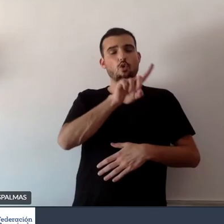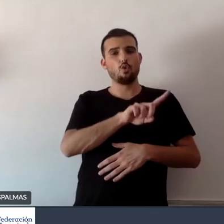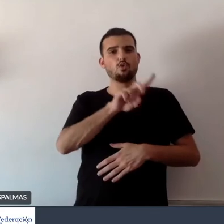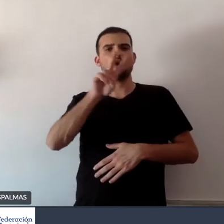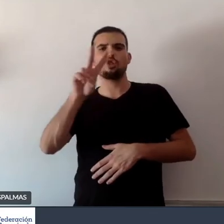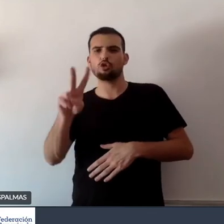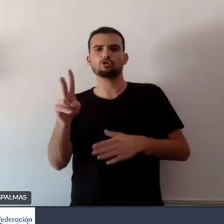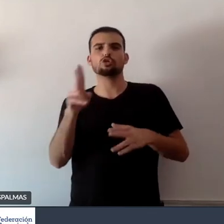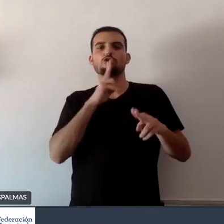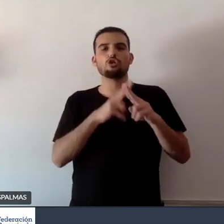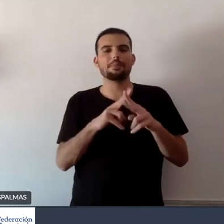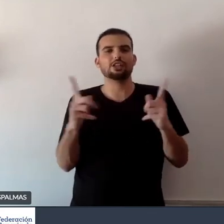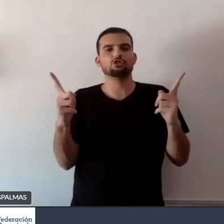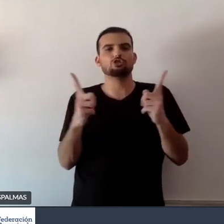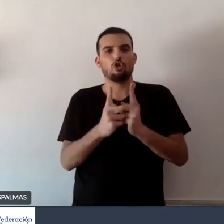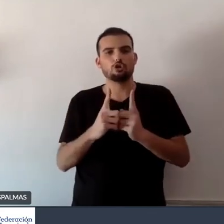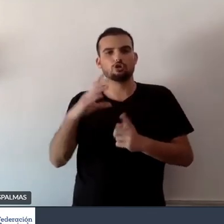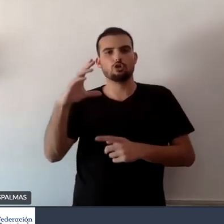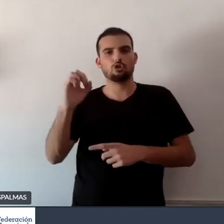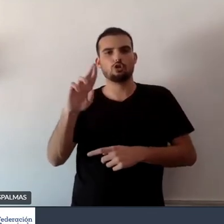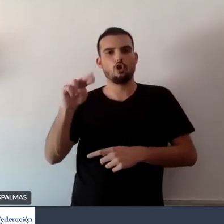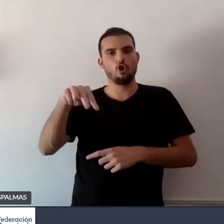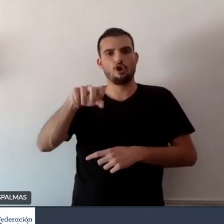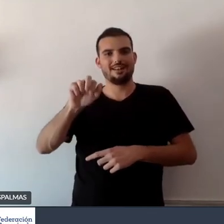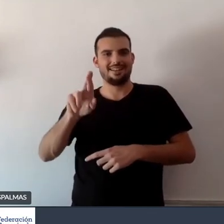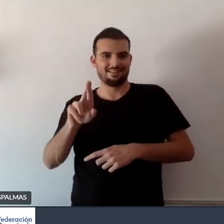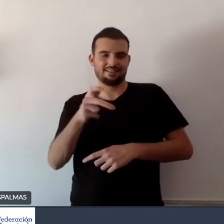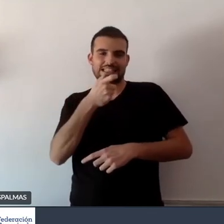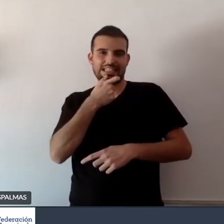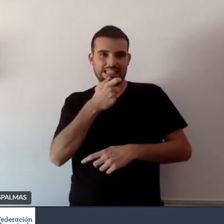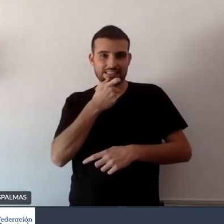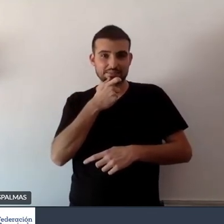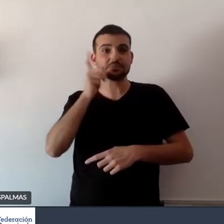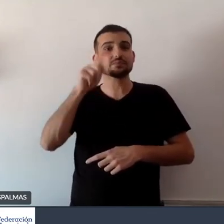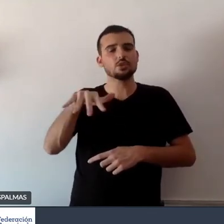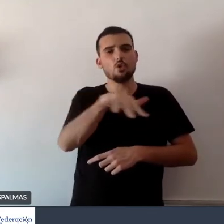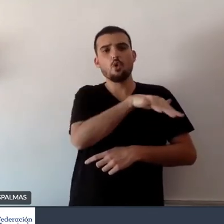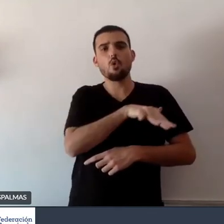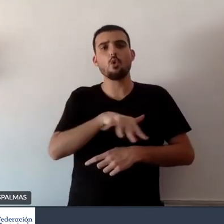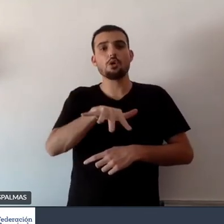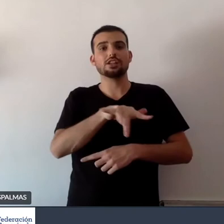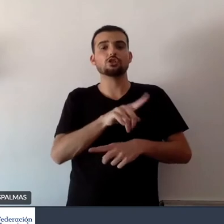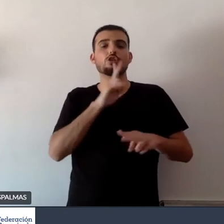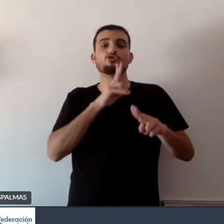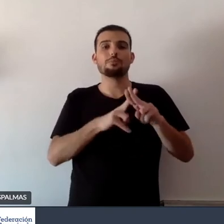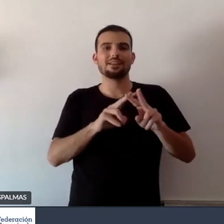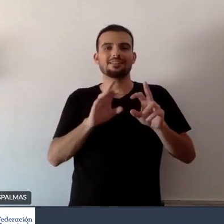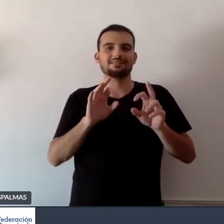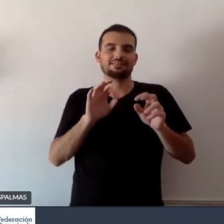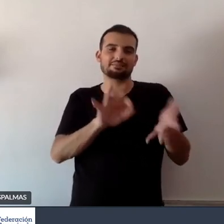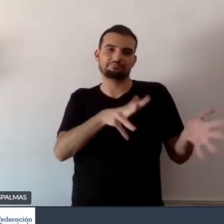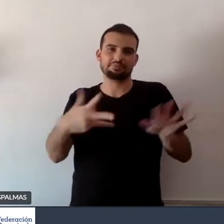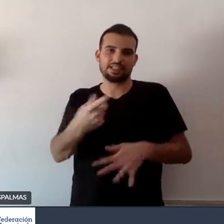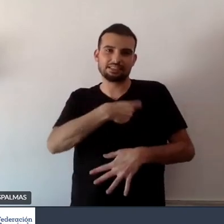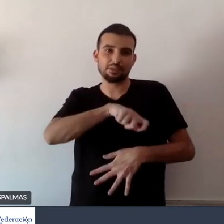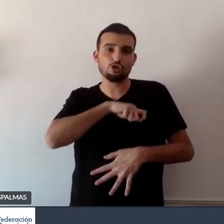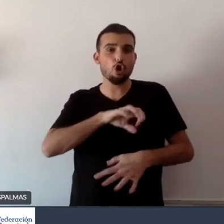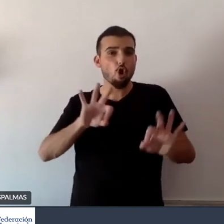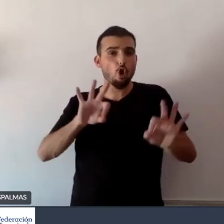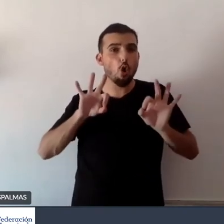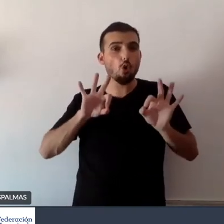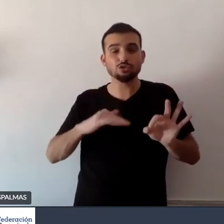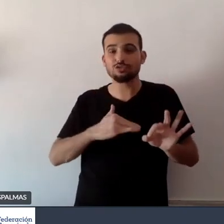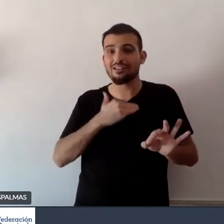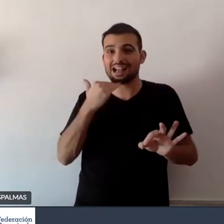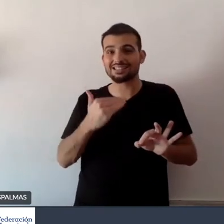corners. Bunker spot, que es una zona definida como justo fuera de la zona, justo un paso dentro